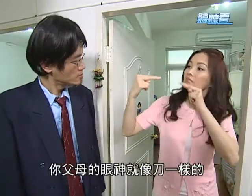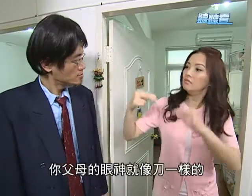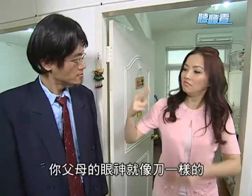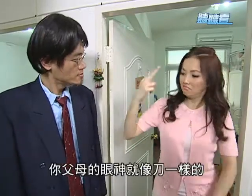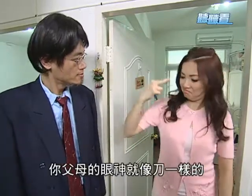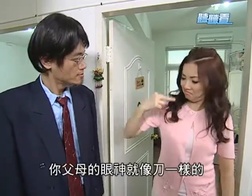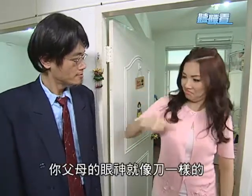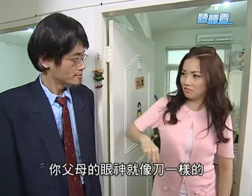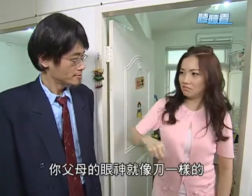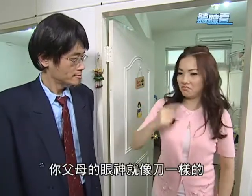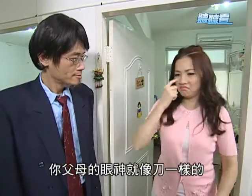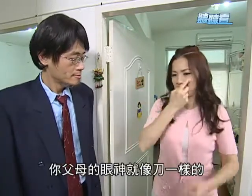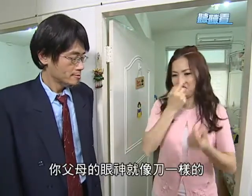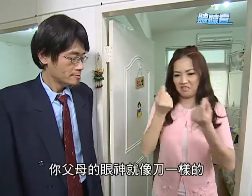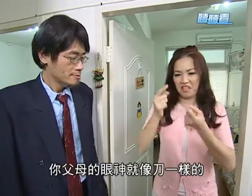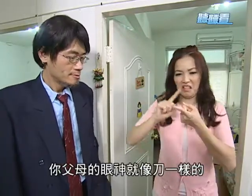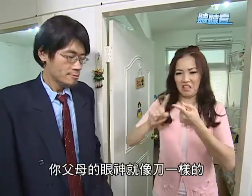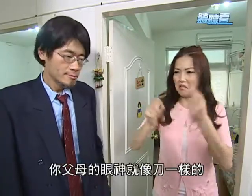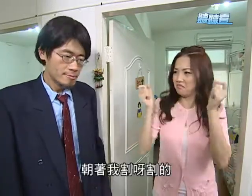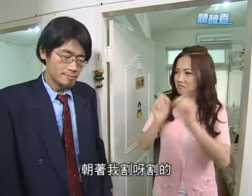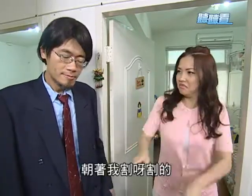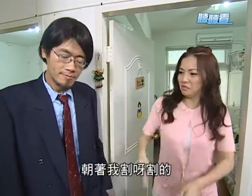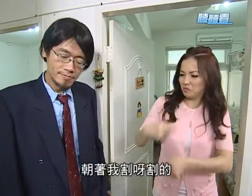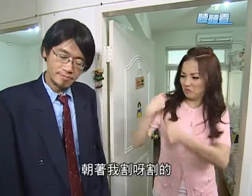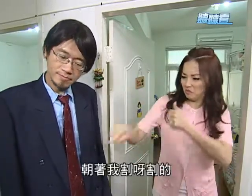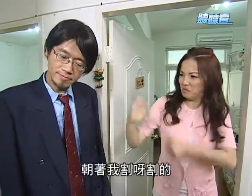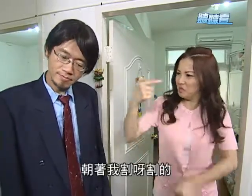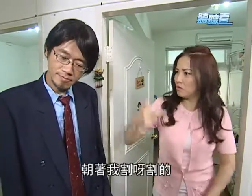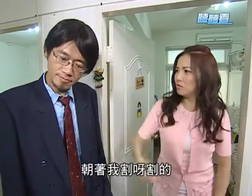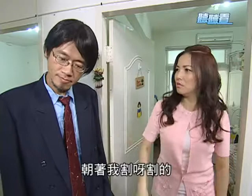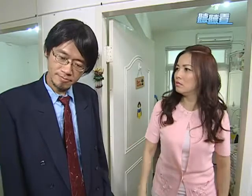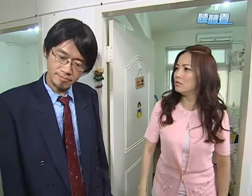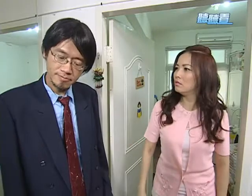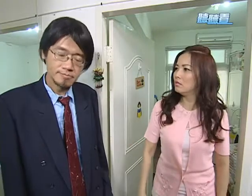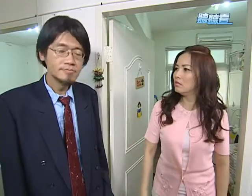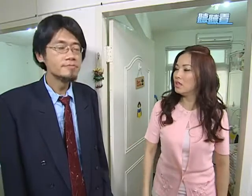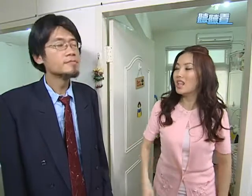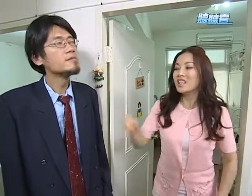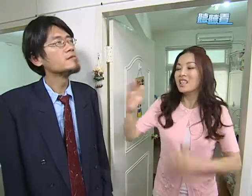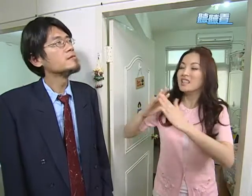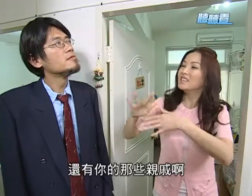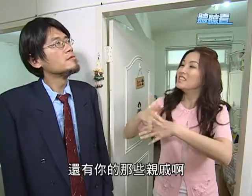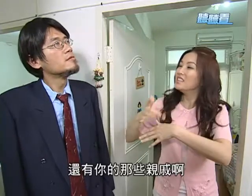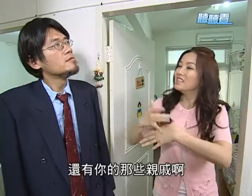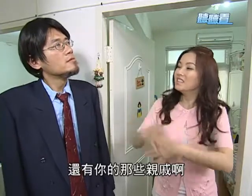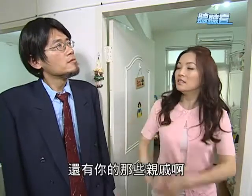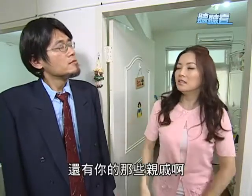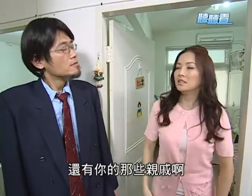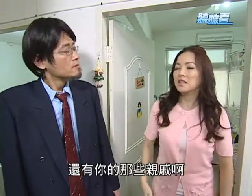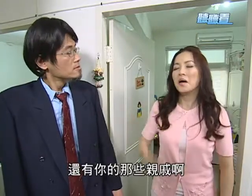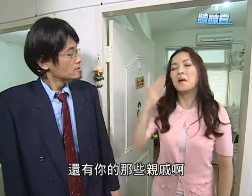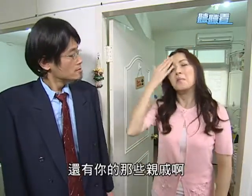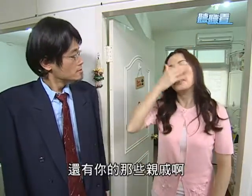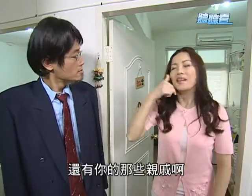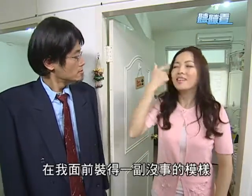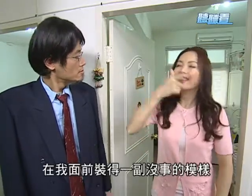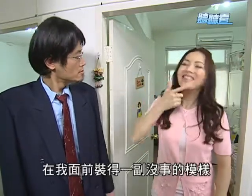神就像刀一样的朝着我割呀割的。还有你的那些亲戚啊，在我面